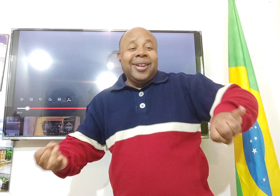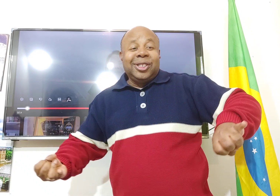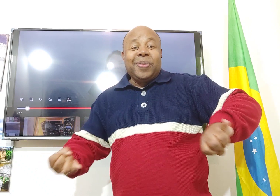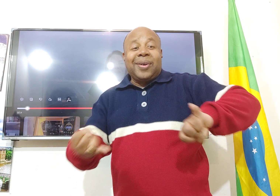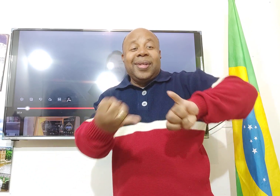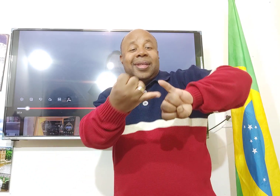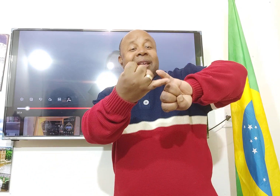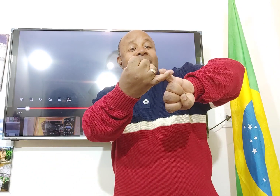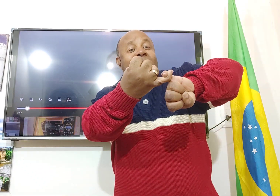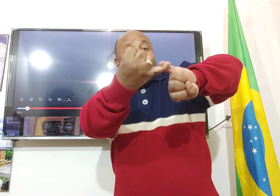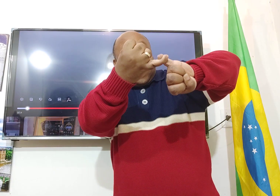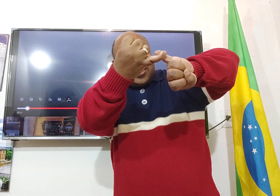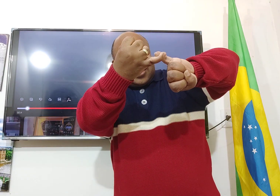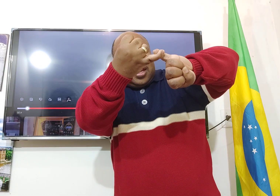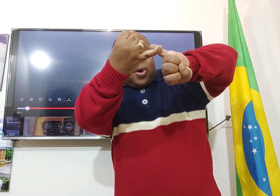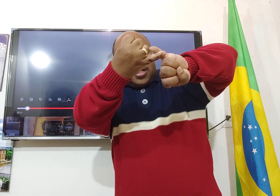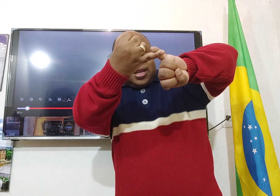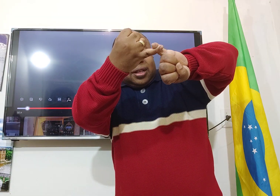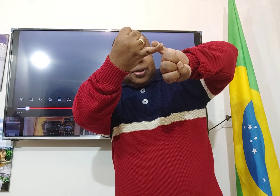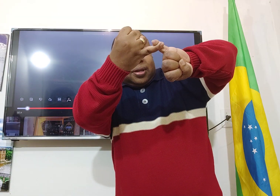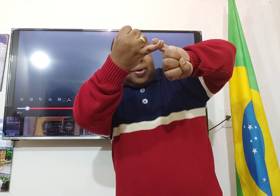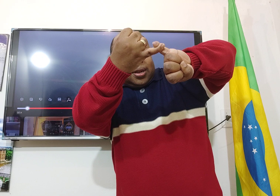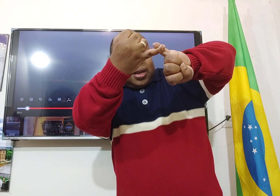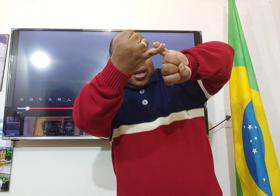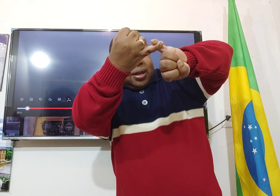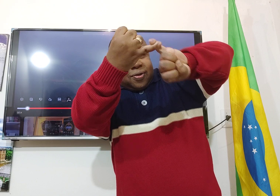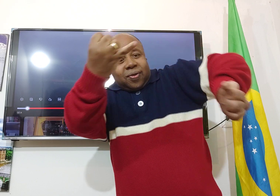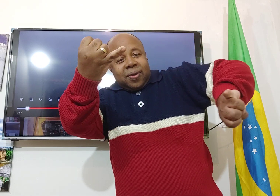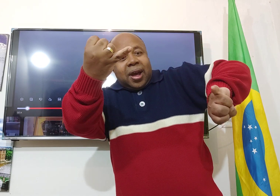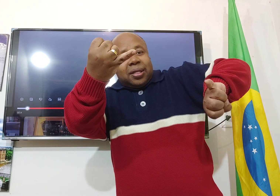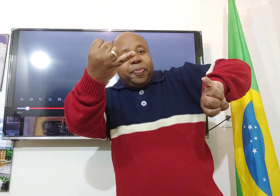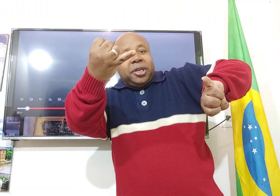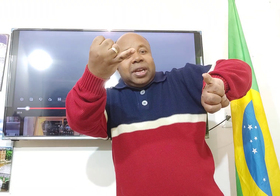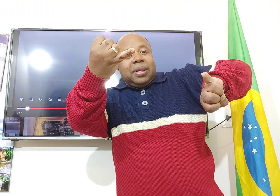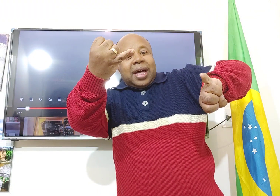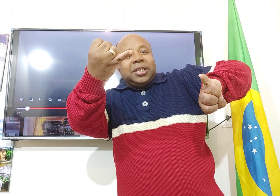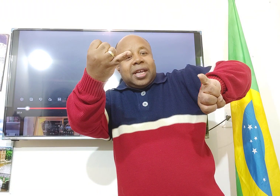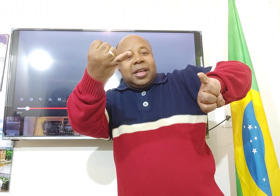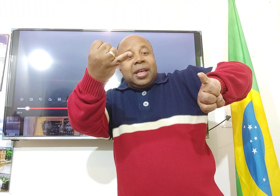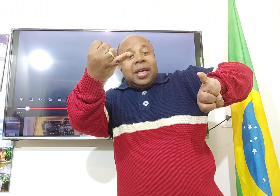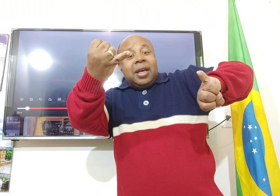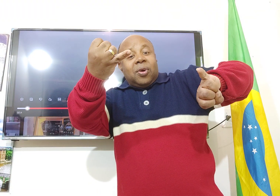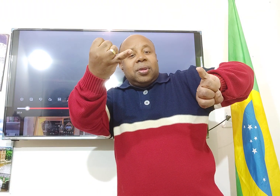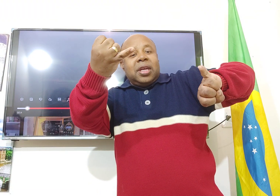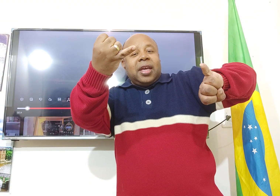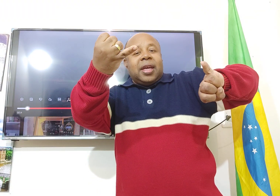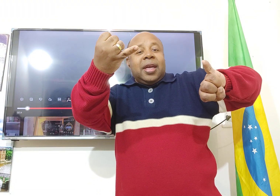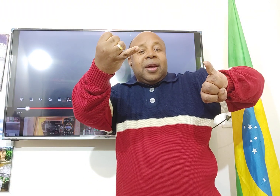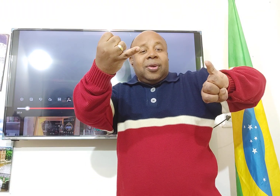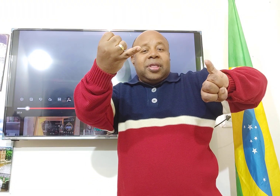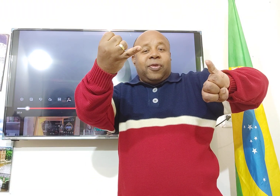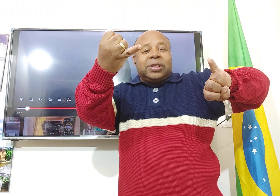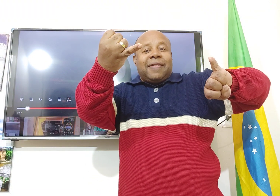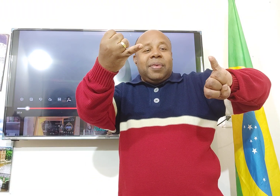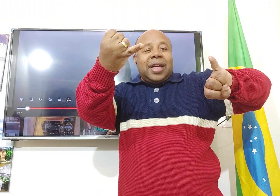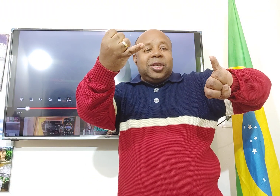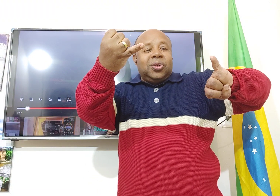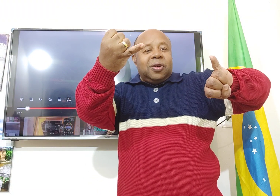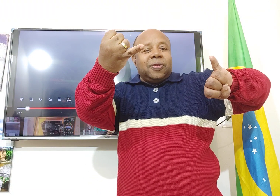Tinha uma coisa assim... Corta aqui. Tinha assim, corta aqui. Aí você perdia a amizade, né? Quando você voltava a amizade de novo, o que